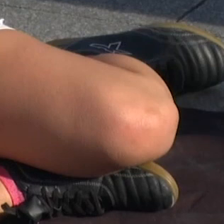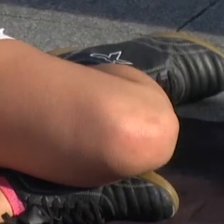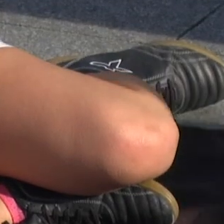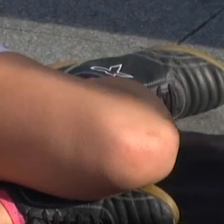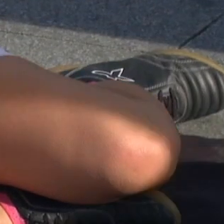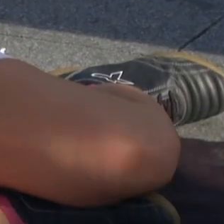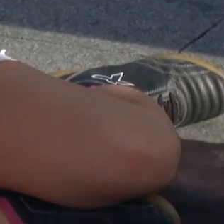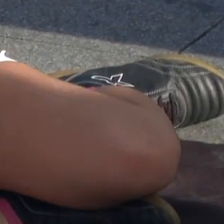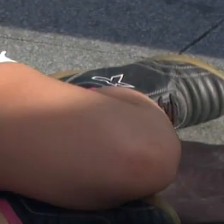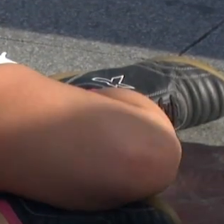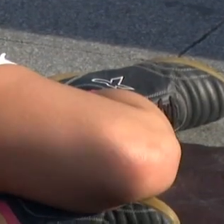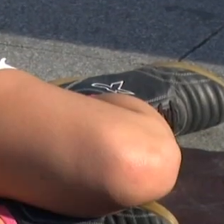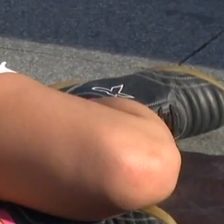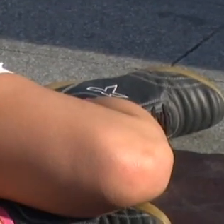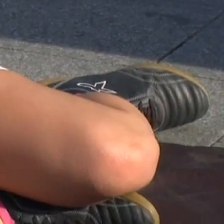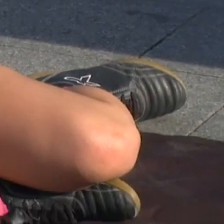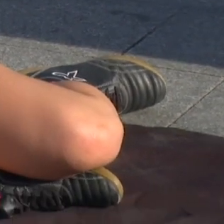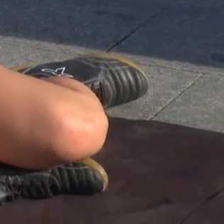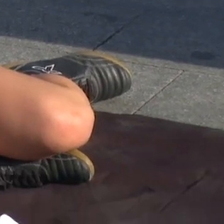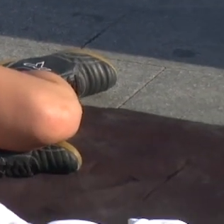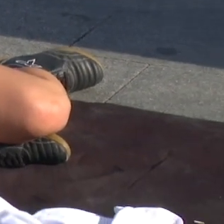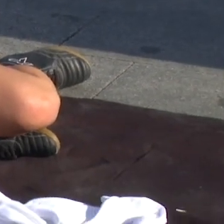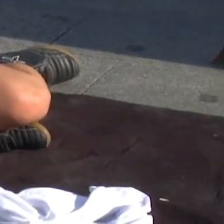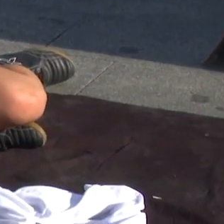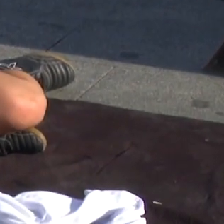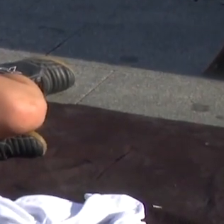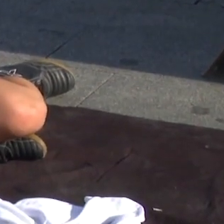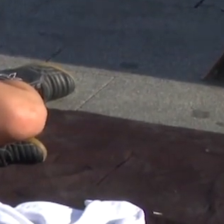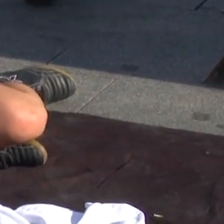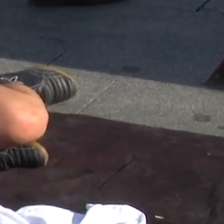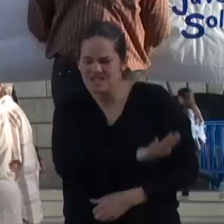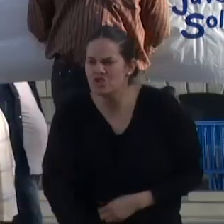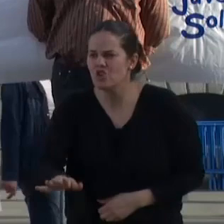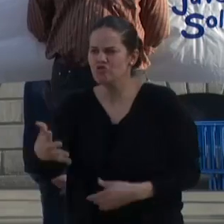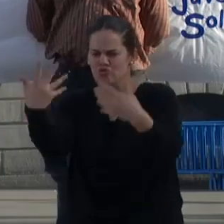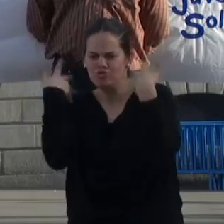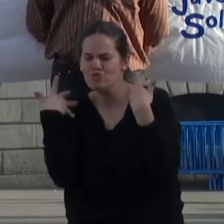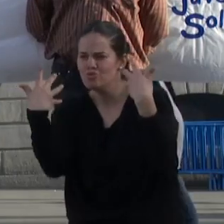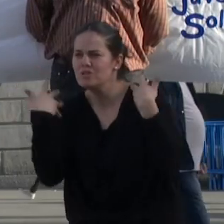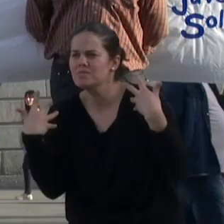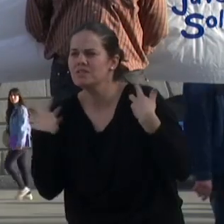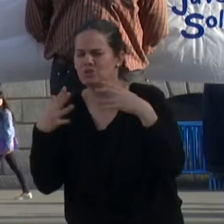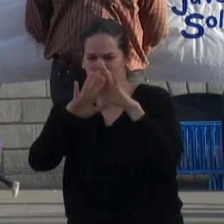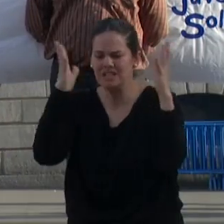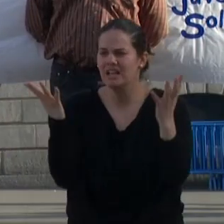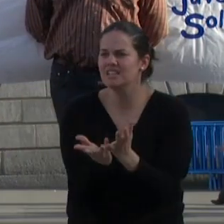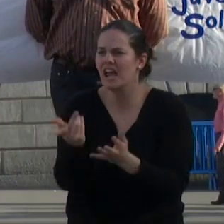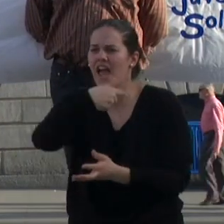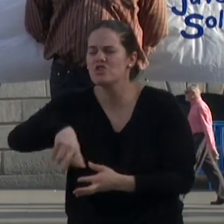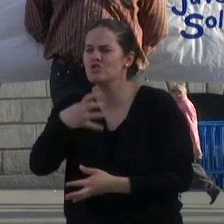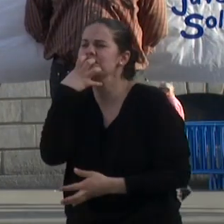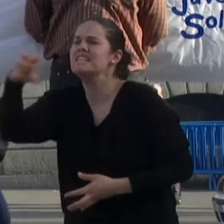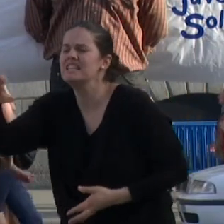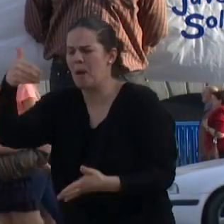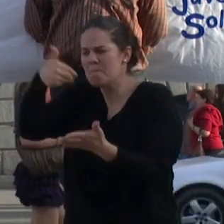todos, está el grito escandaloso de los niños esclavos de la tierra que nos